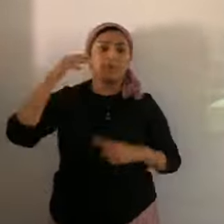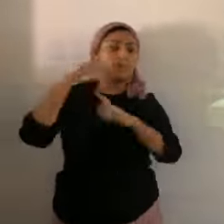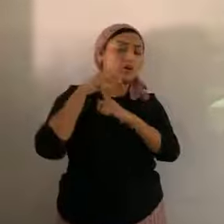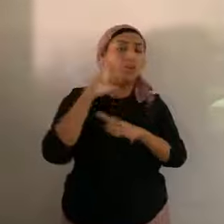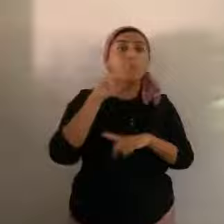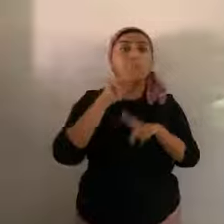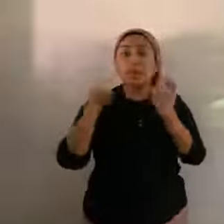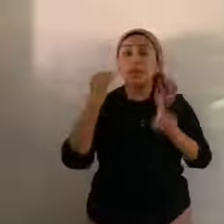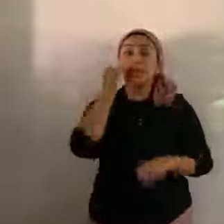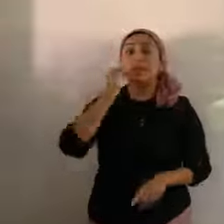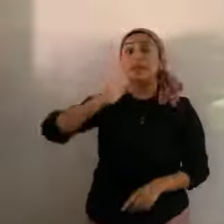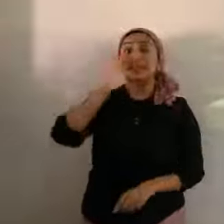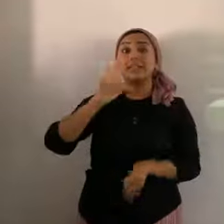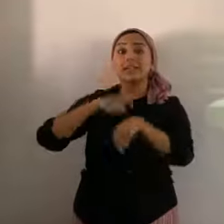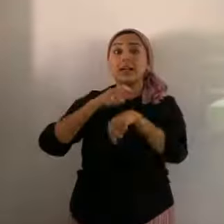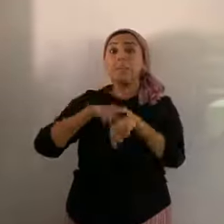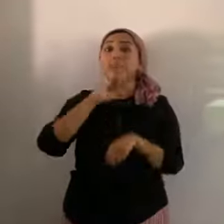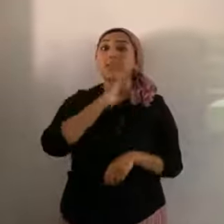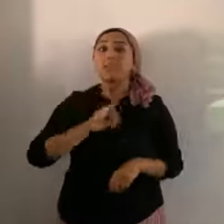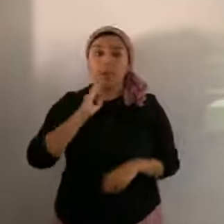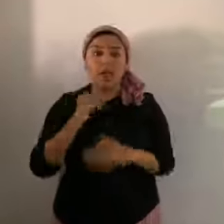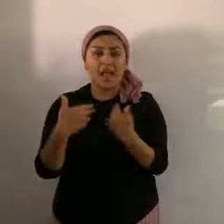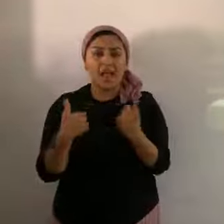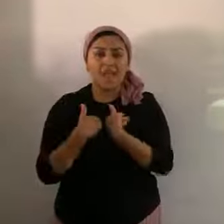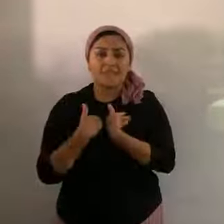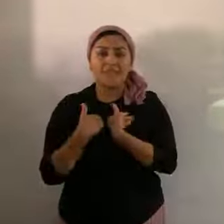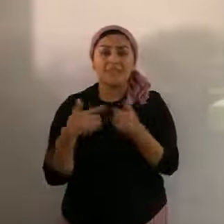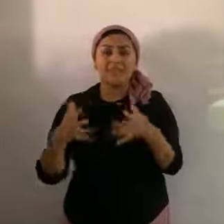si en aquel tiempo Israel contaba con